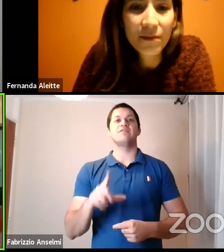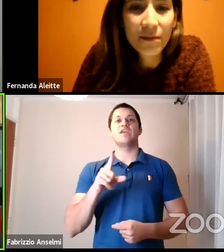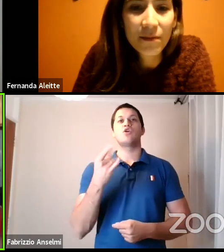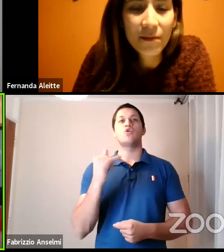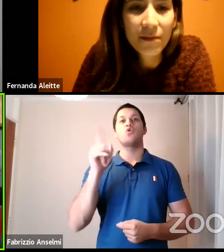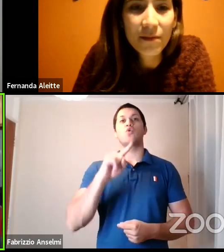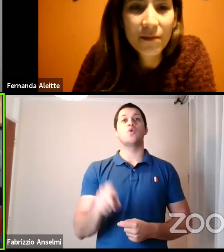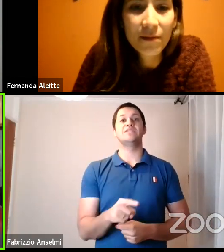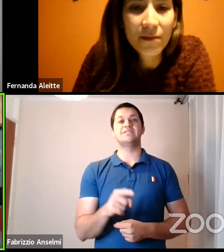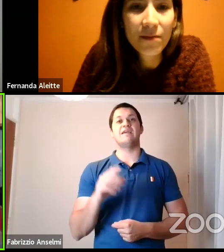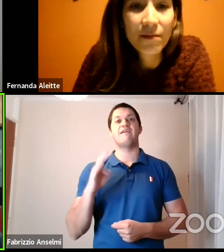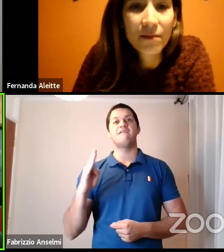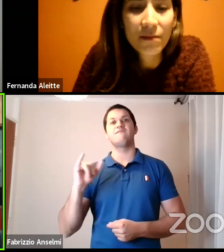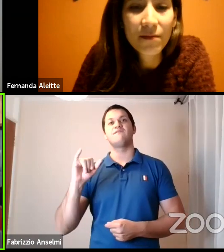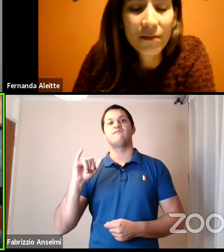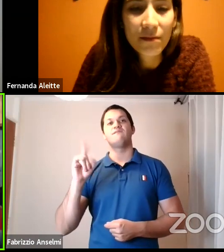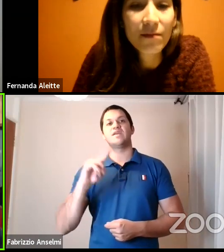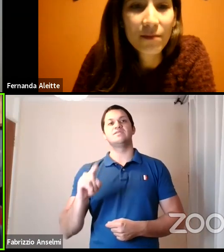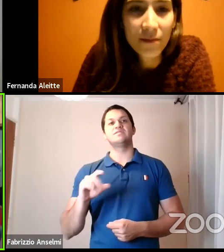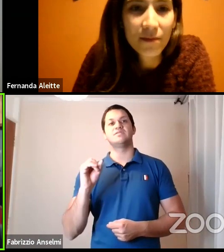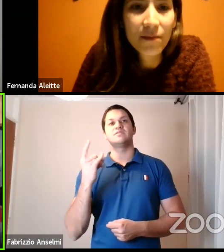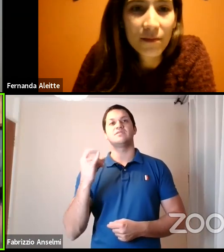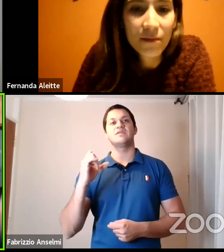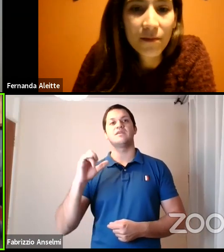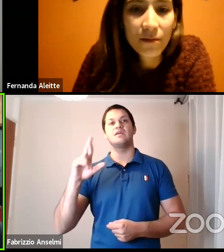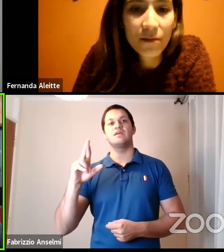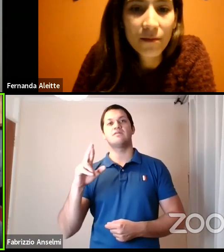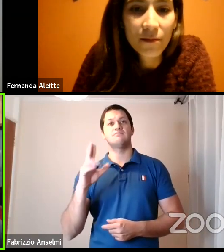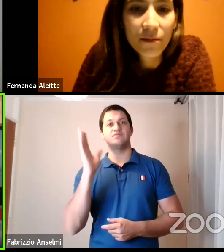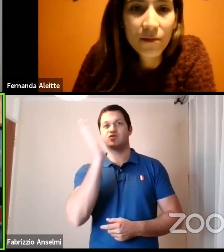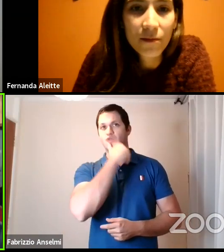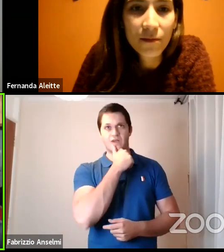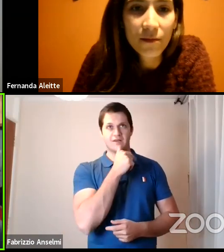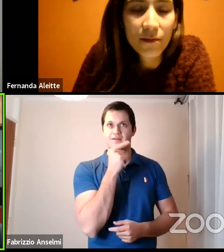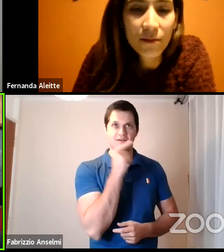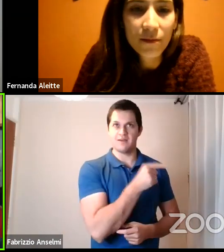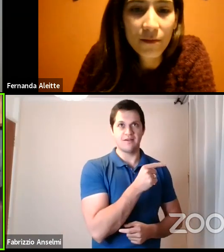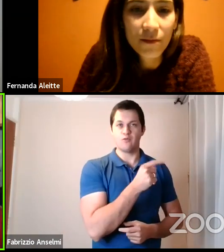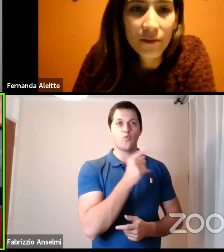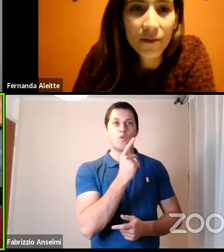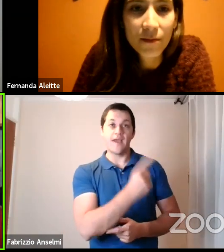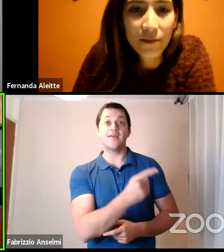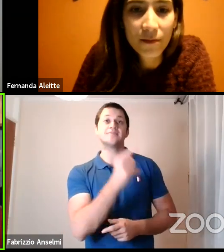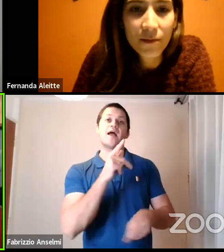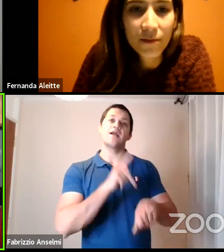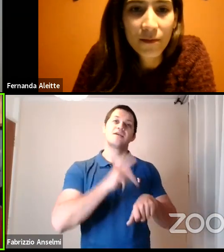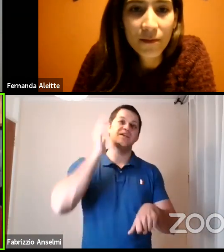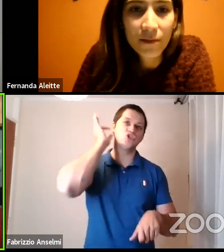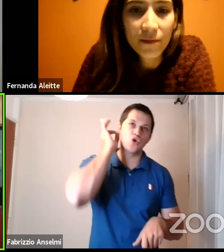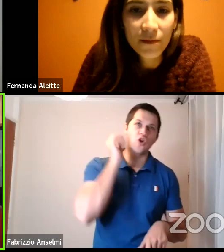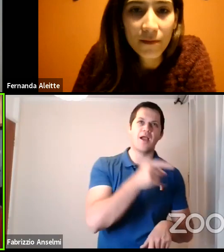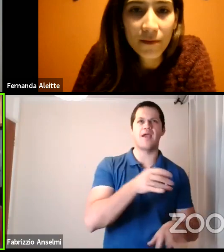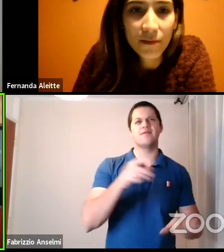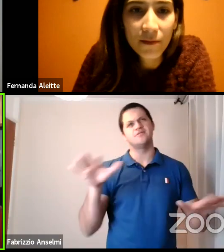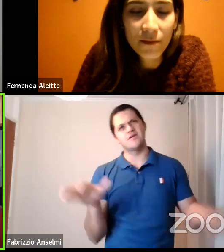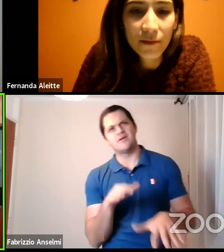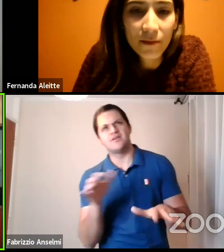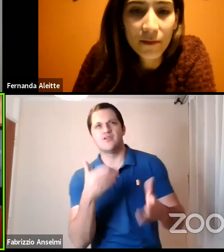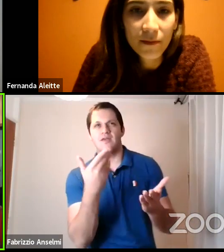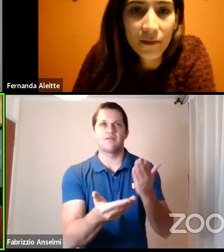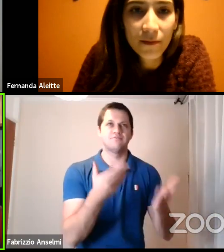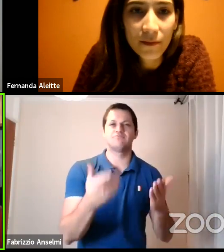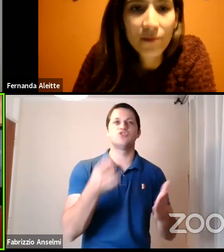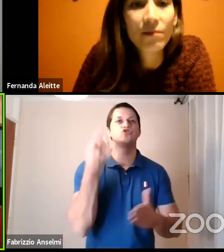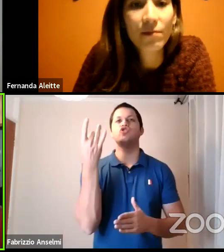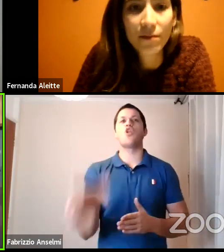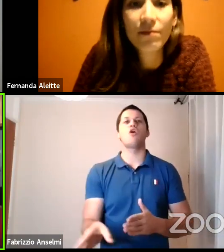de alguna profesional mujer que haya dicho, y esta kinesióloga hizo tal cosa. Toda esa historia ha sido marcada por decisiones de